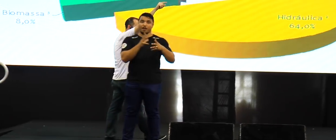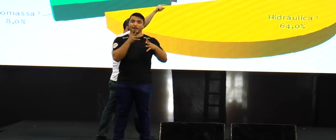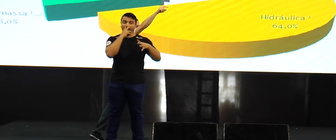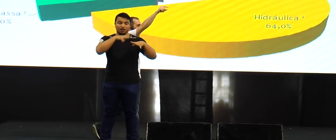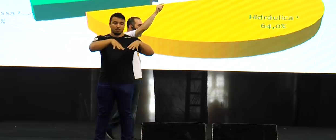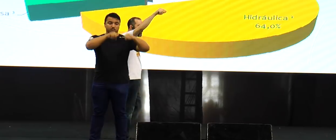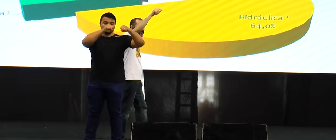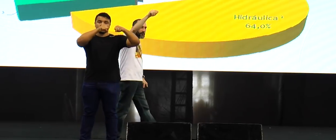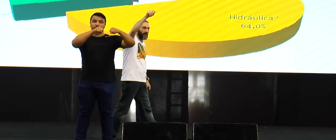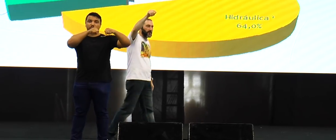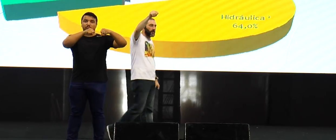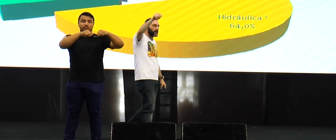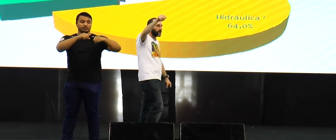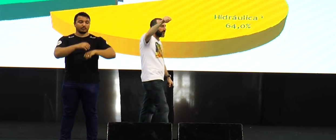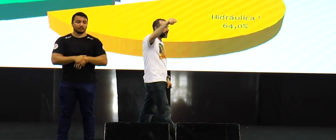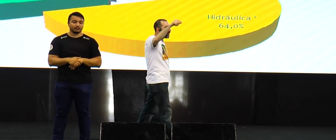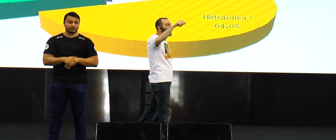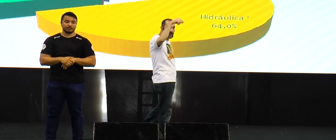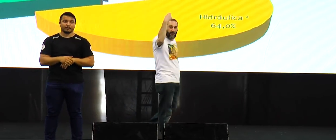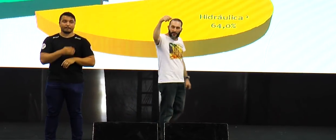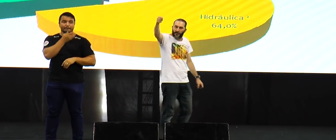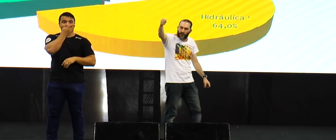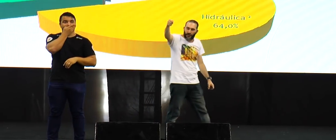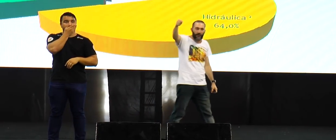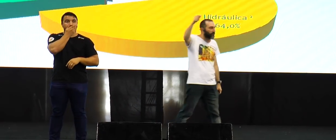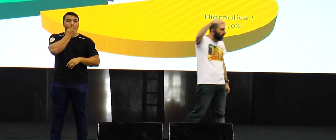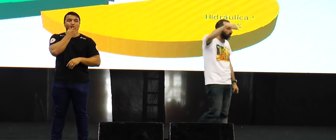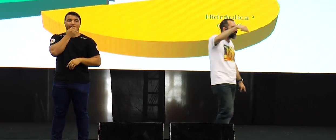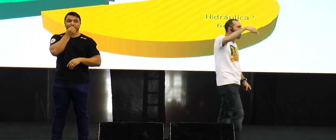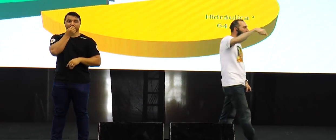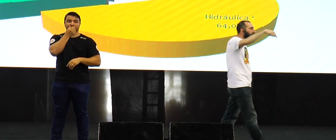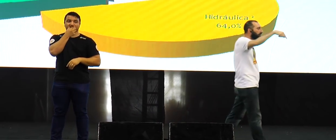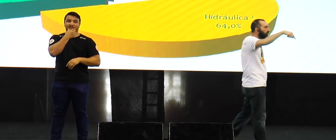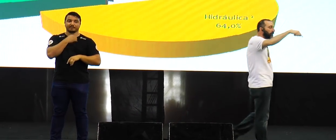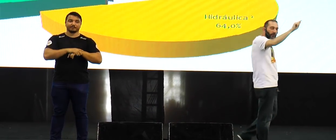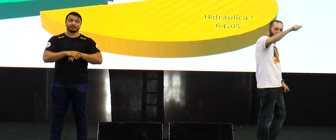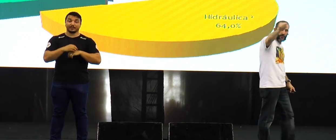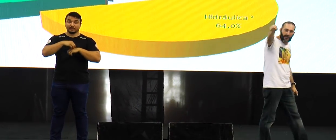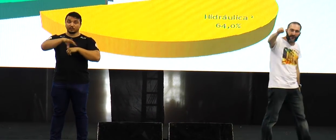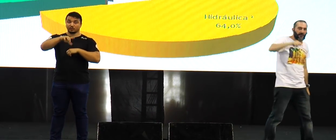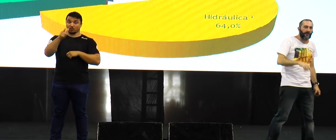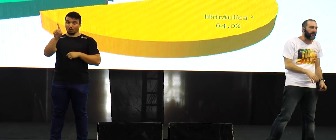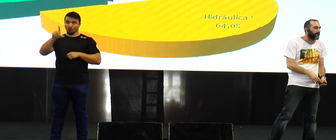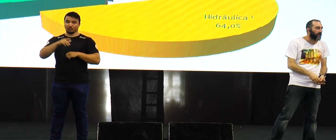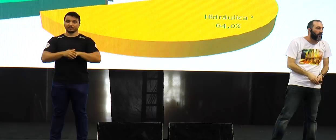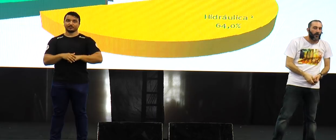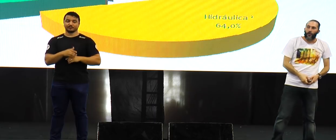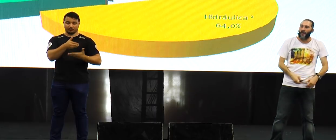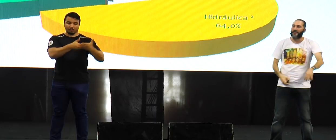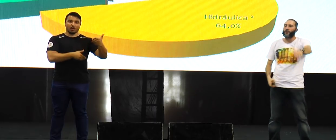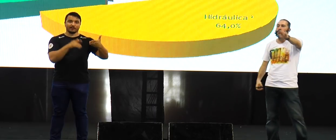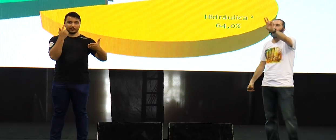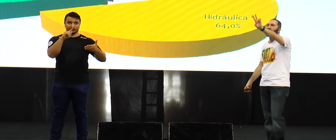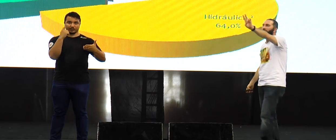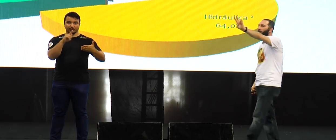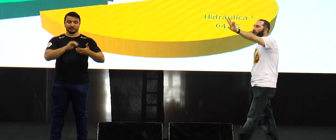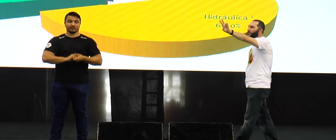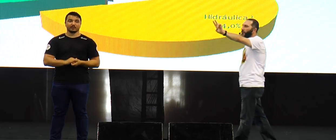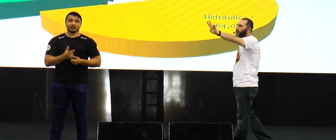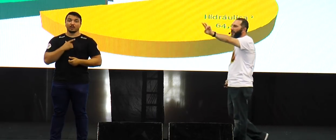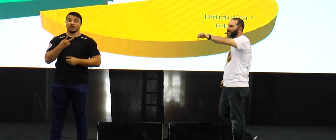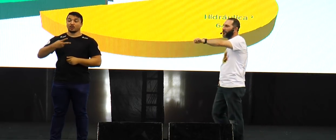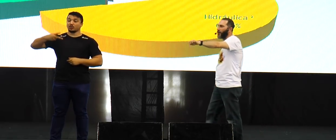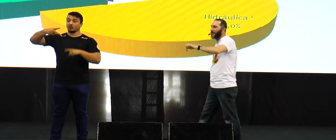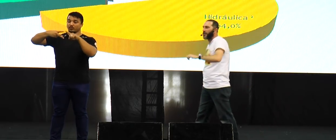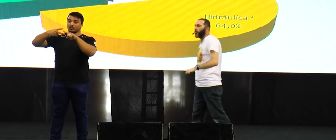gente. A crise do apagão. Eu vou lhe dar mais uma dica, vou lhe dar outra dica. Prova de geografia. Quais são os 2